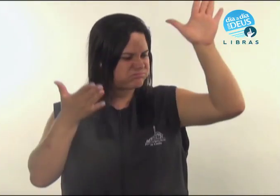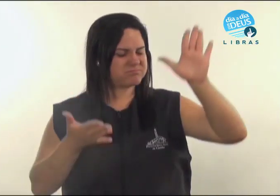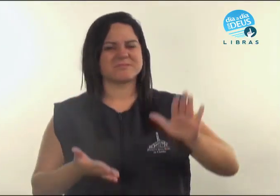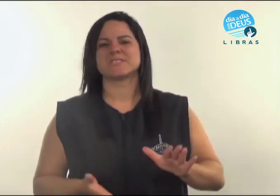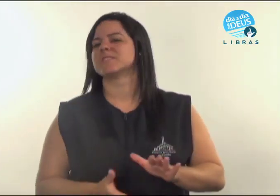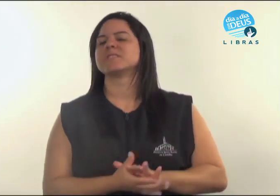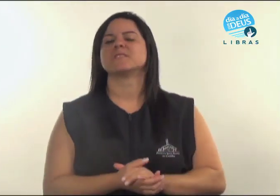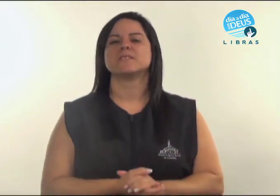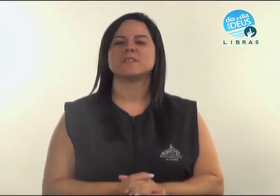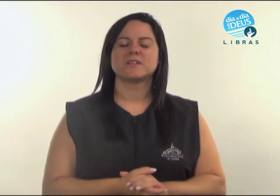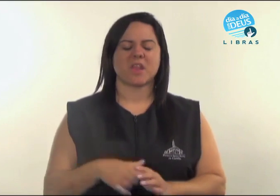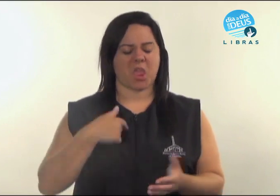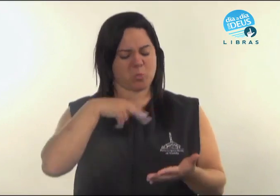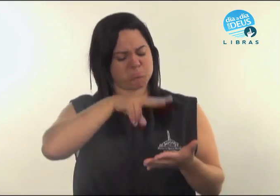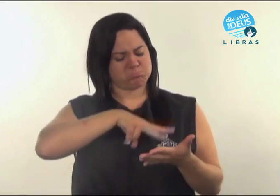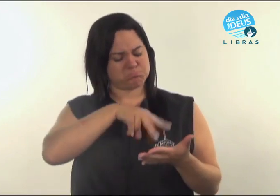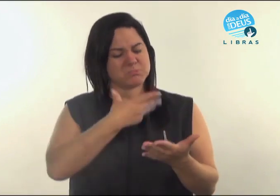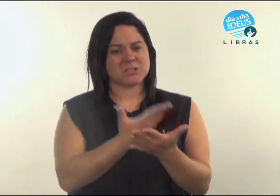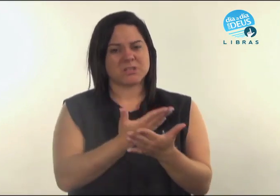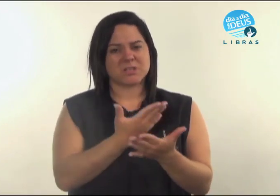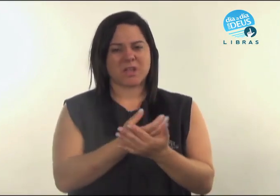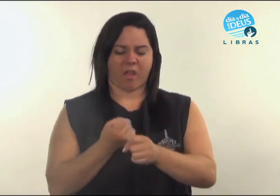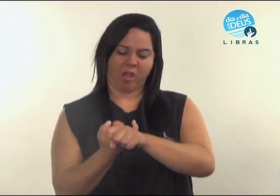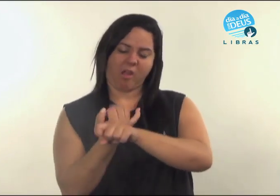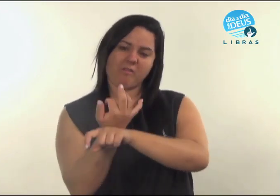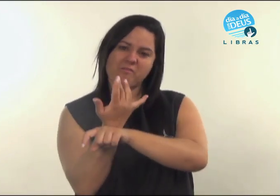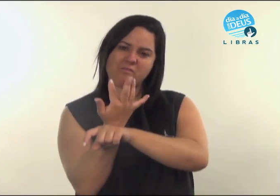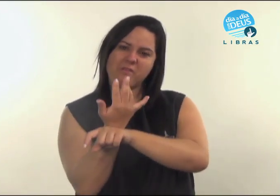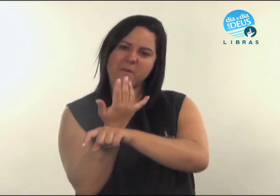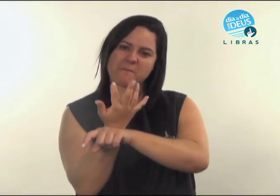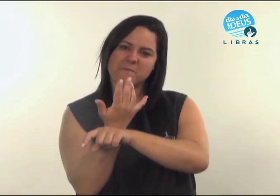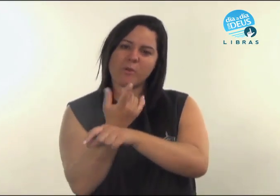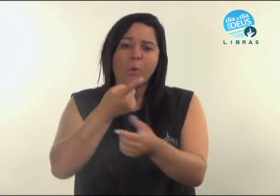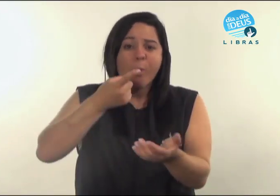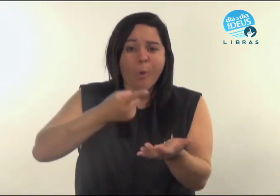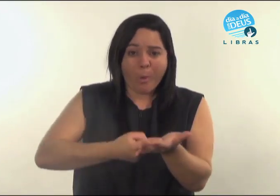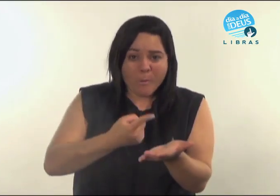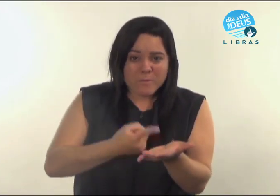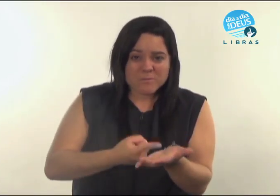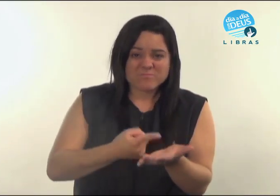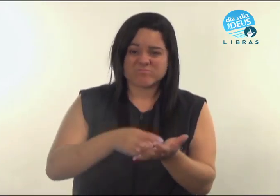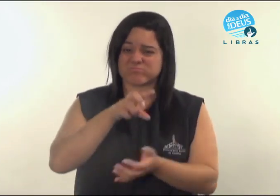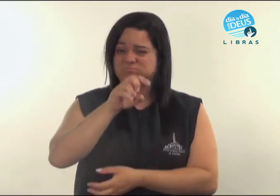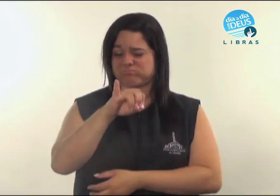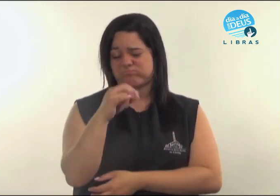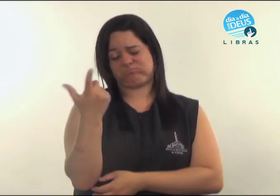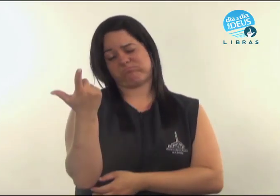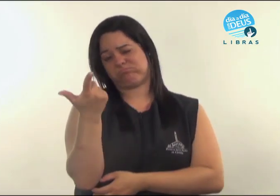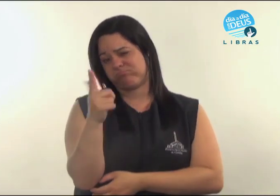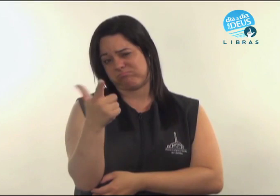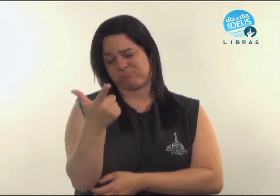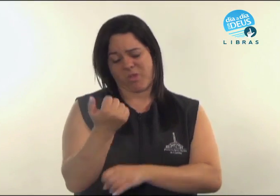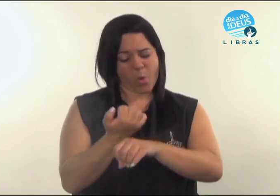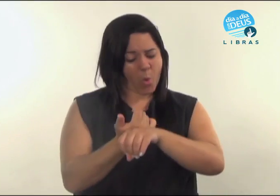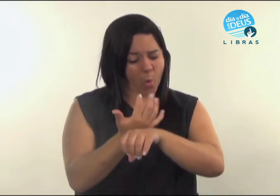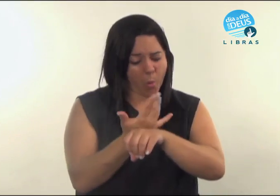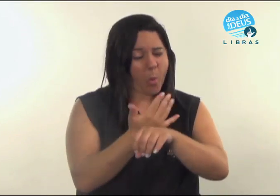Eu tenho aprendido uma coisa olhando para a história dos avivamentos, é que avivamento sem compromisso, sem